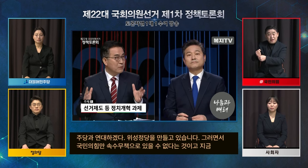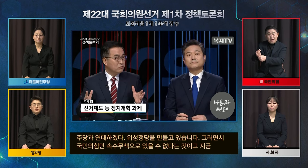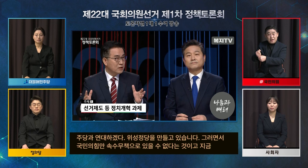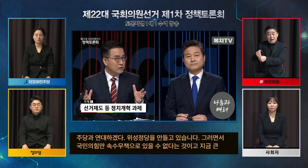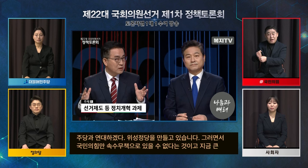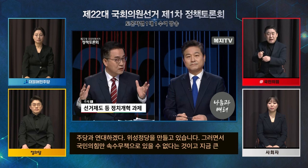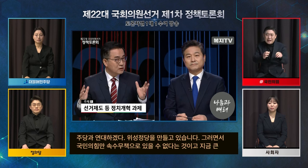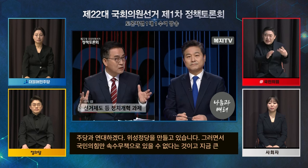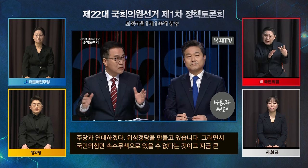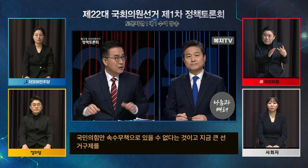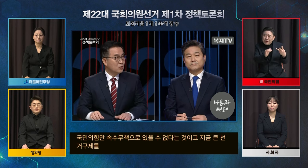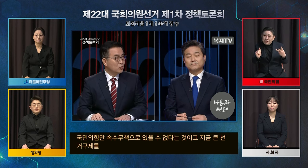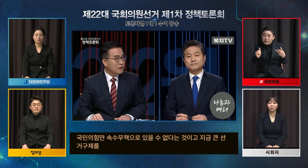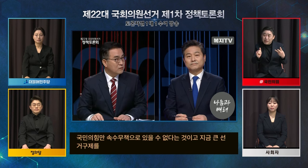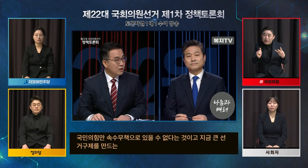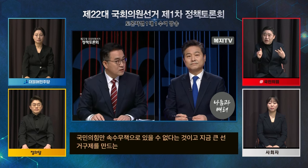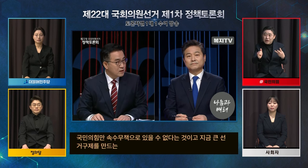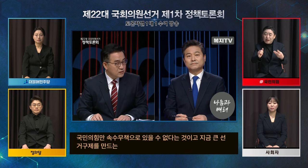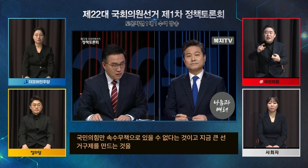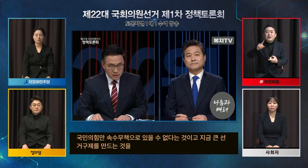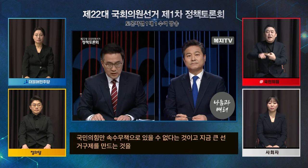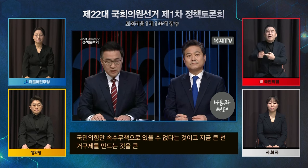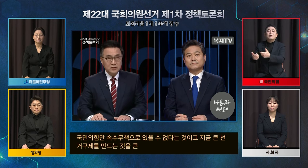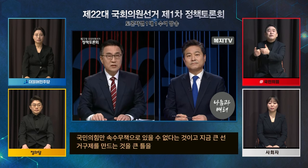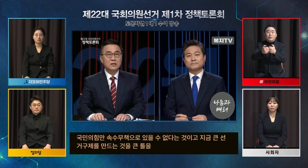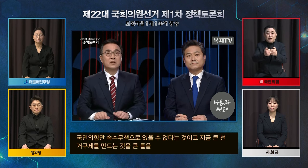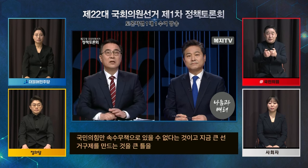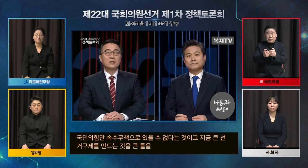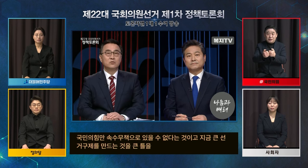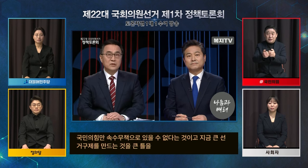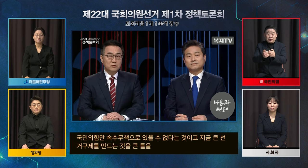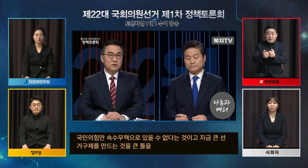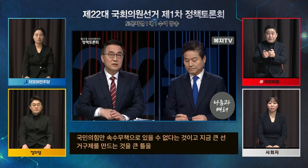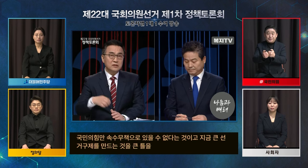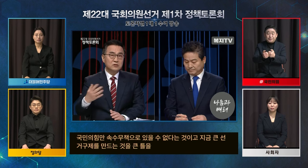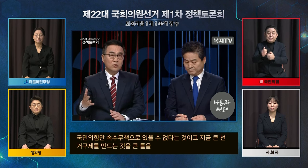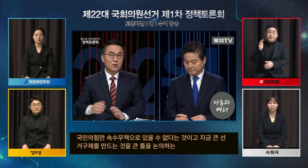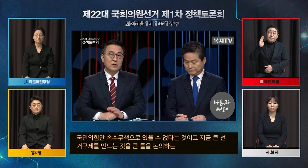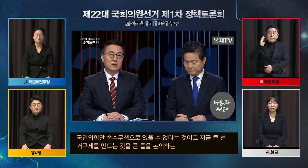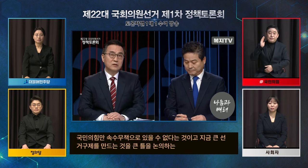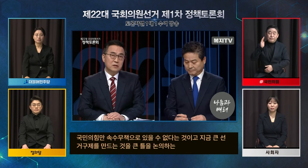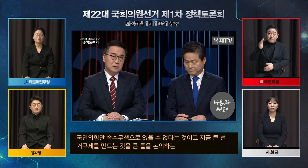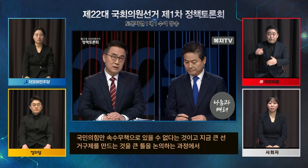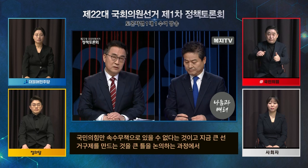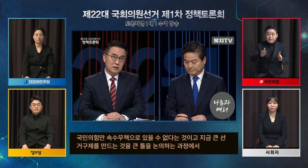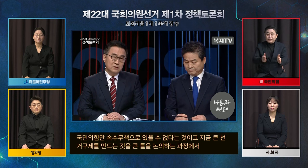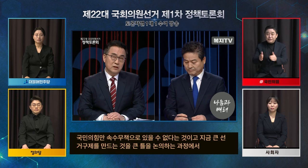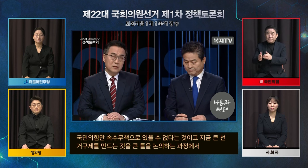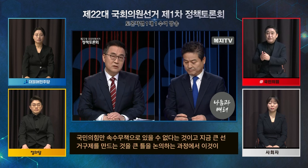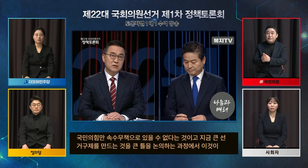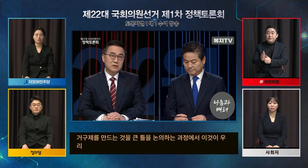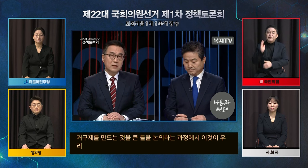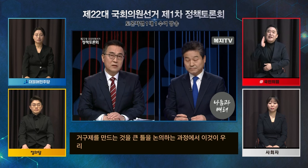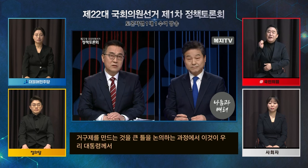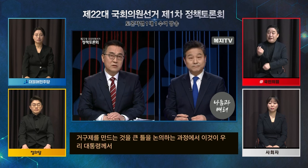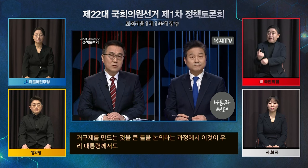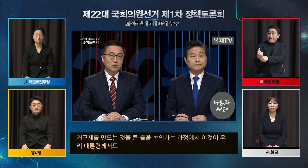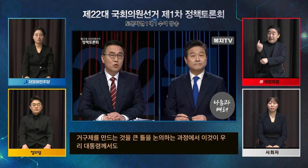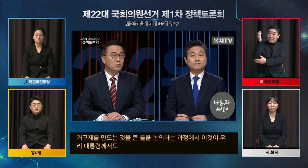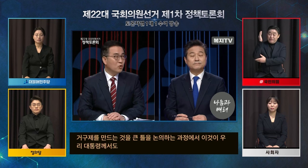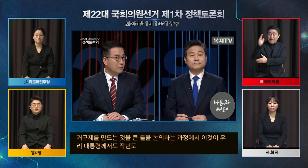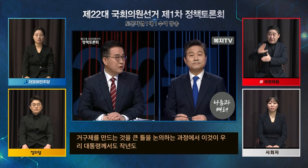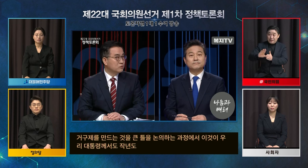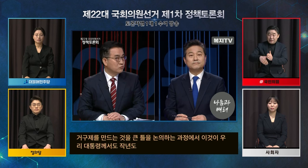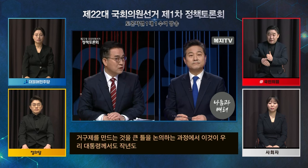전체를 어떻게 배분하신가를 컨트롤 논의하는 과정에서 이것이 우리 대통령께서도 작년에 신년 기자회견에서